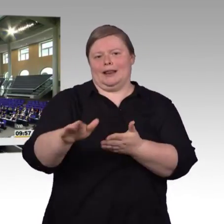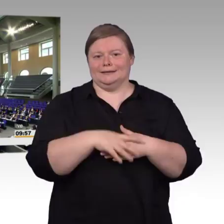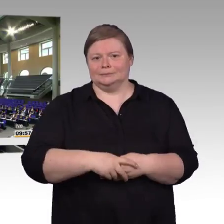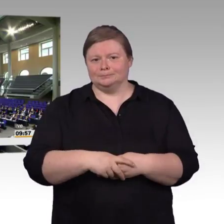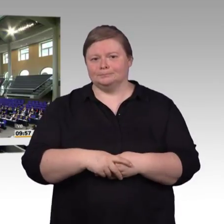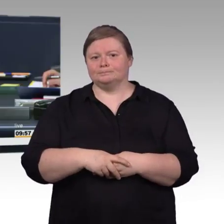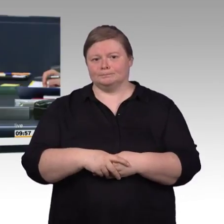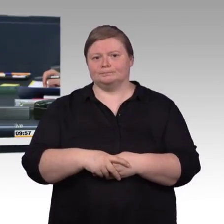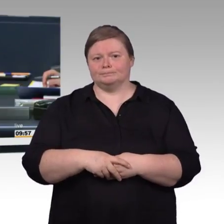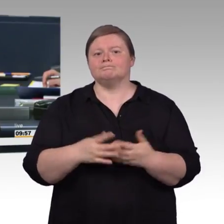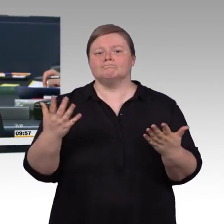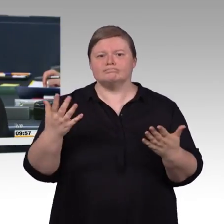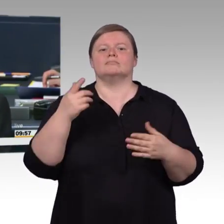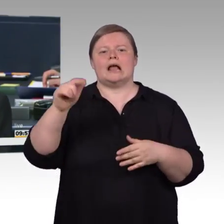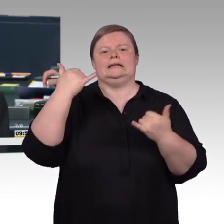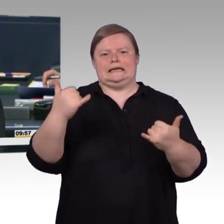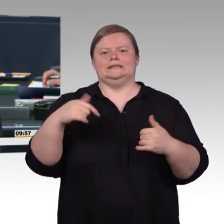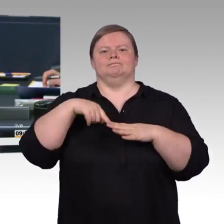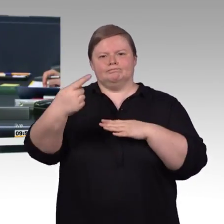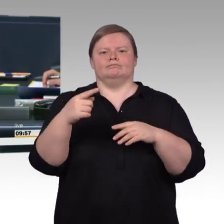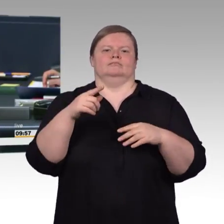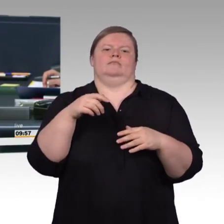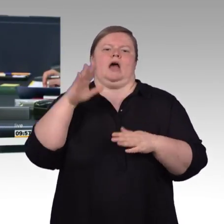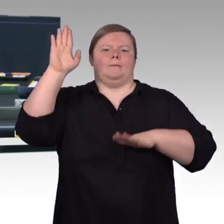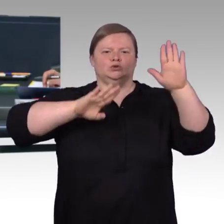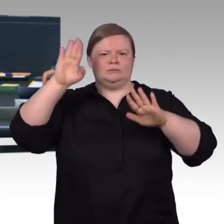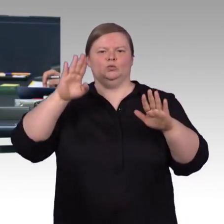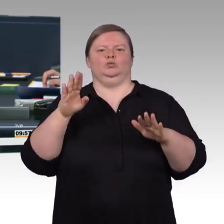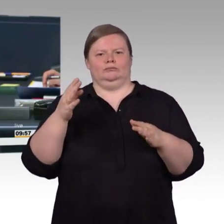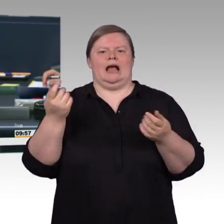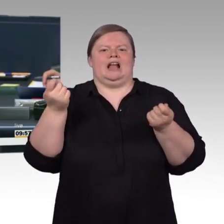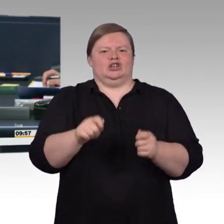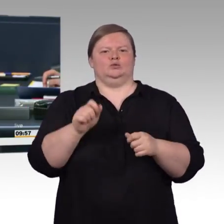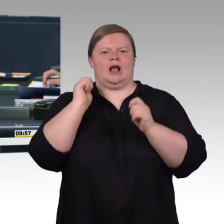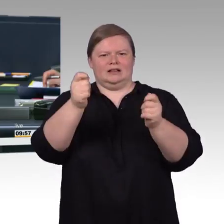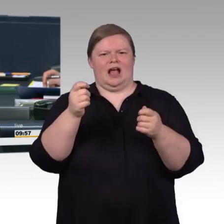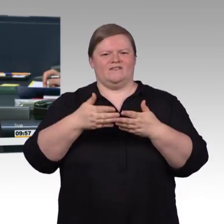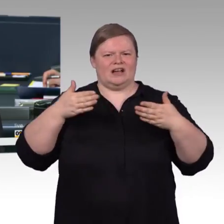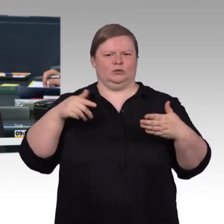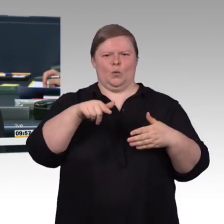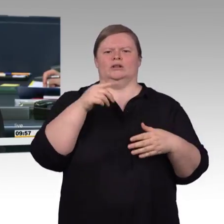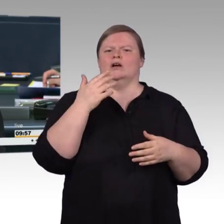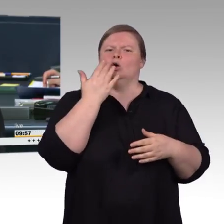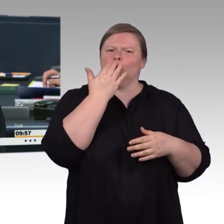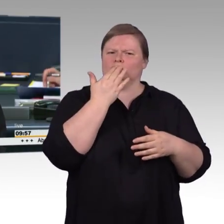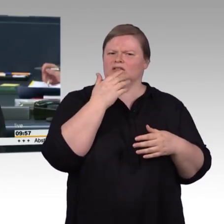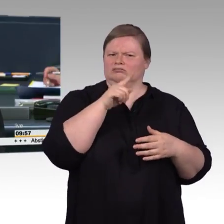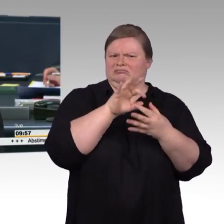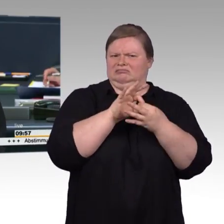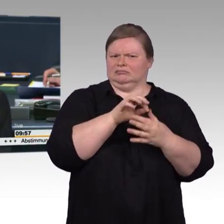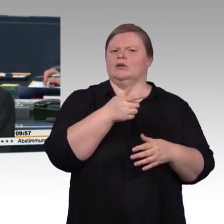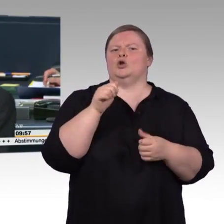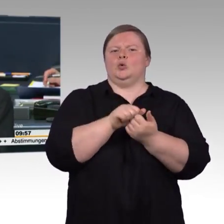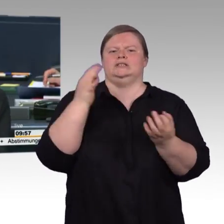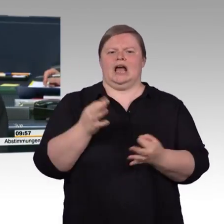Dann ist der Entschließungsantrag gegen die Stimmen der Fraktion Die Grünen bei Enthaltung der Fraktionen der FDP und der